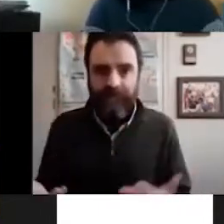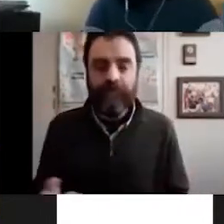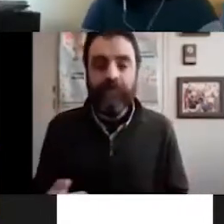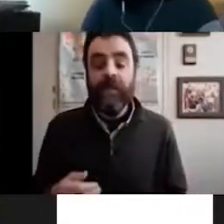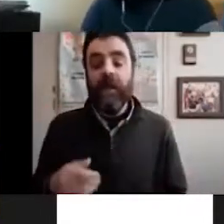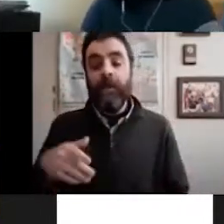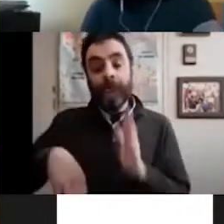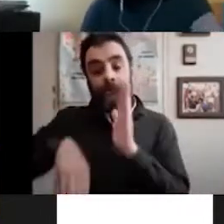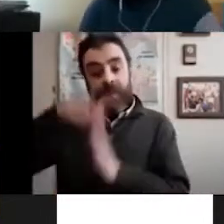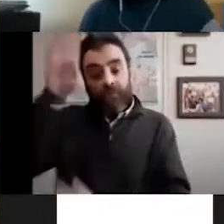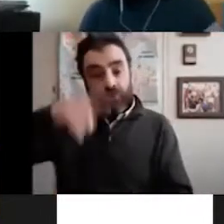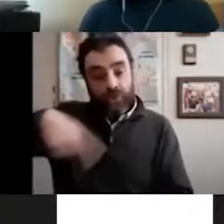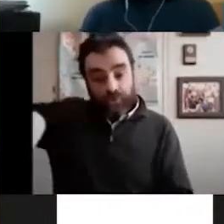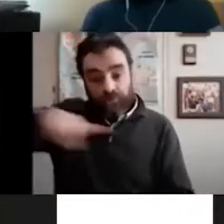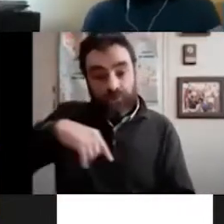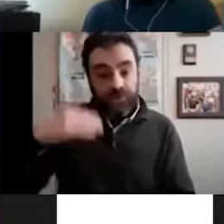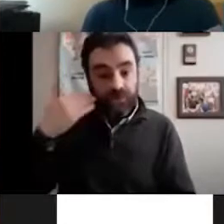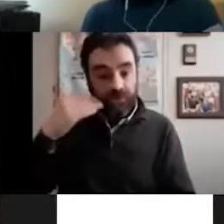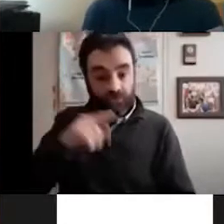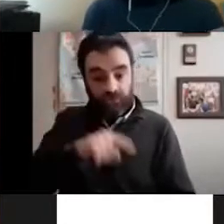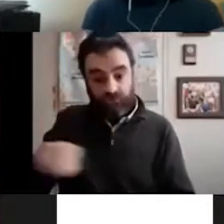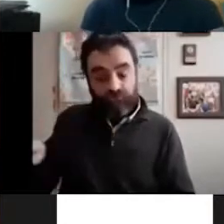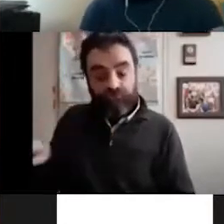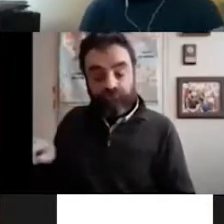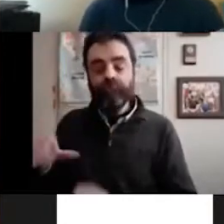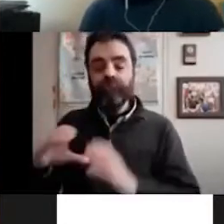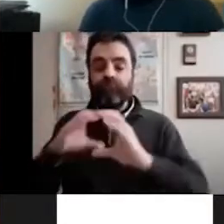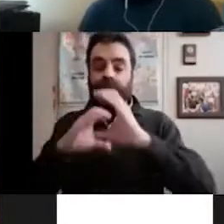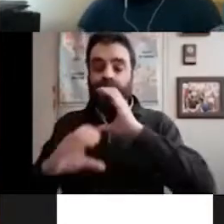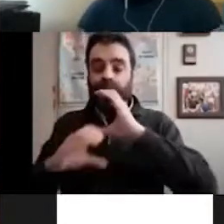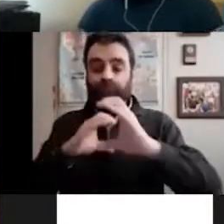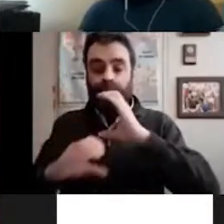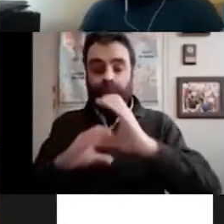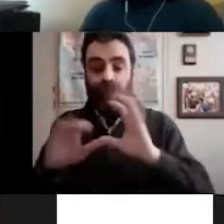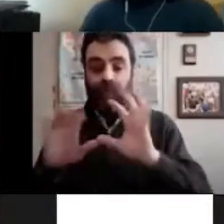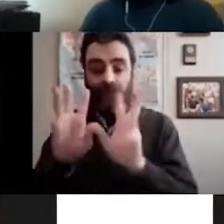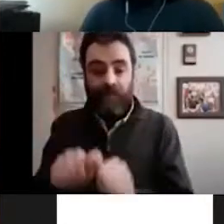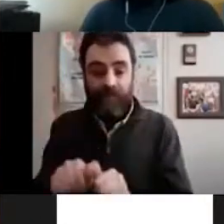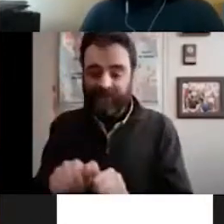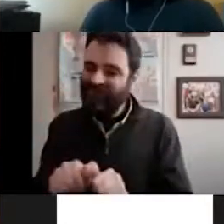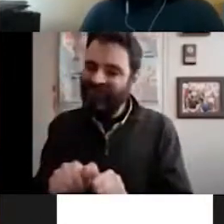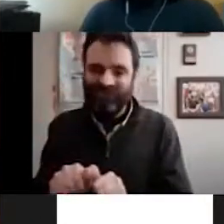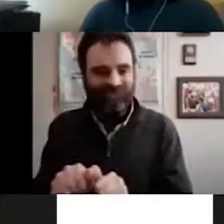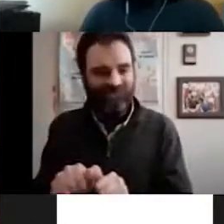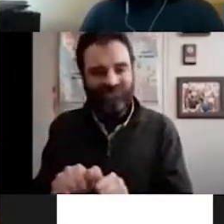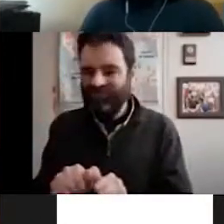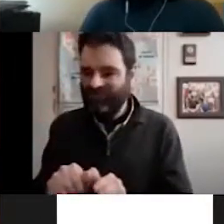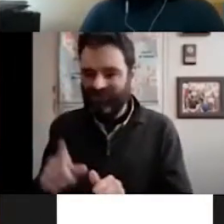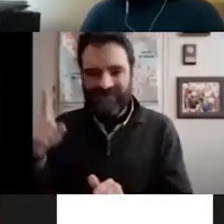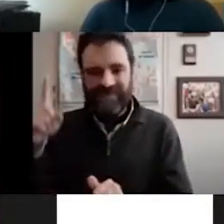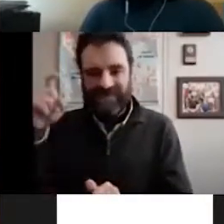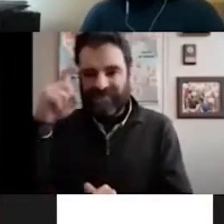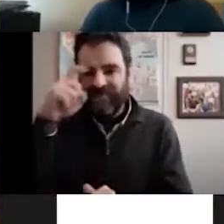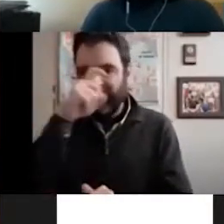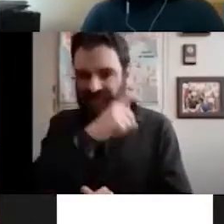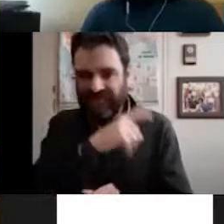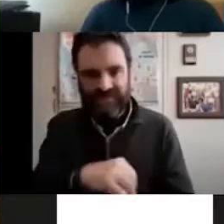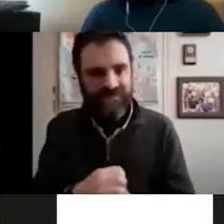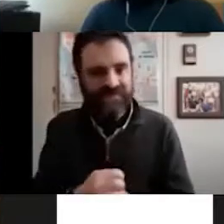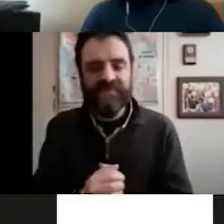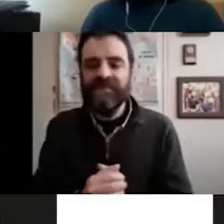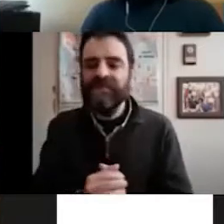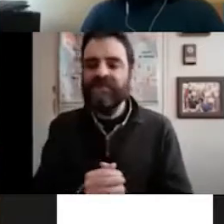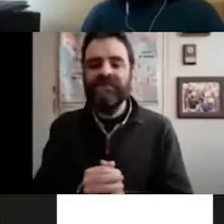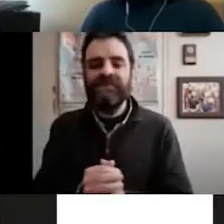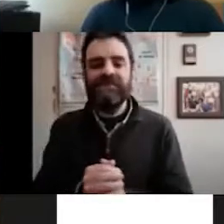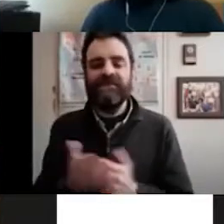distintos lugares, muy lejos. Y la mayoría de los niños se comunica con su familia, no,